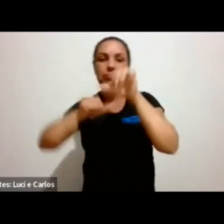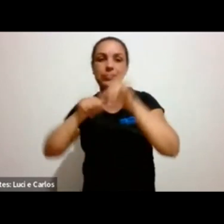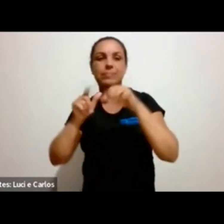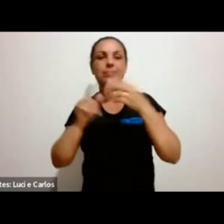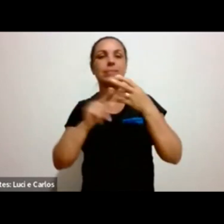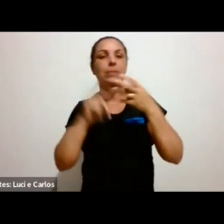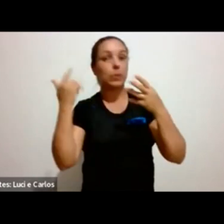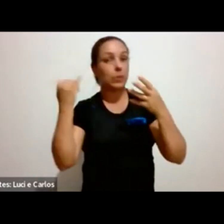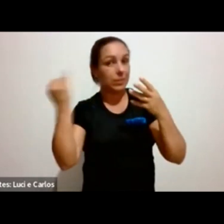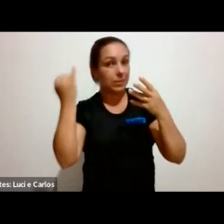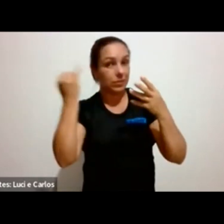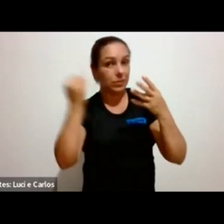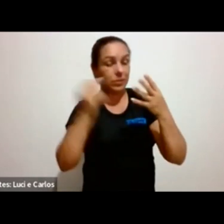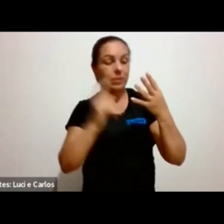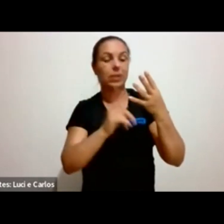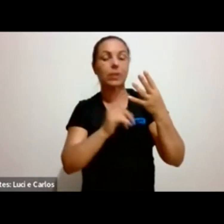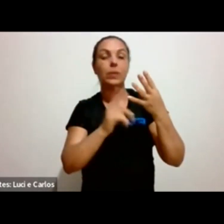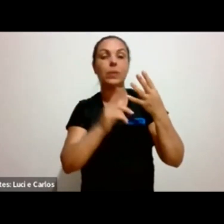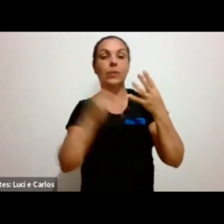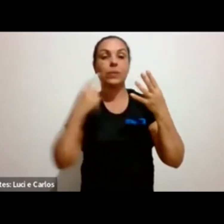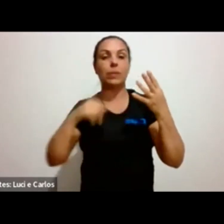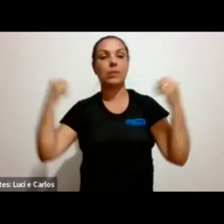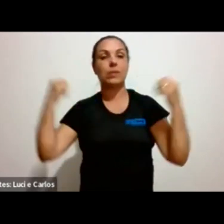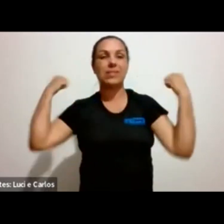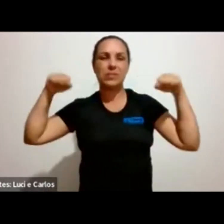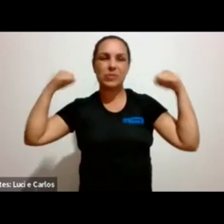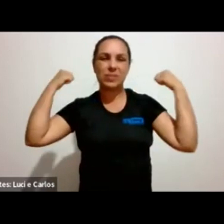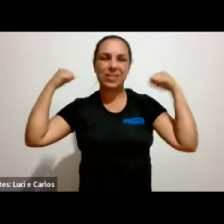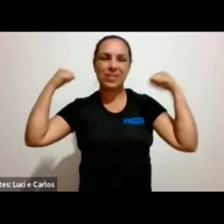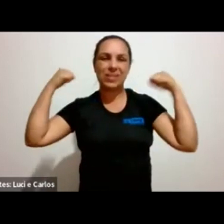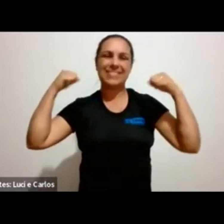suas emoções.